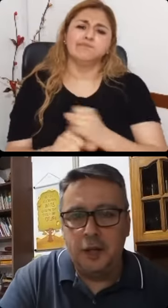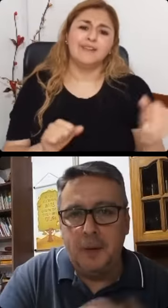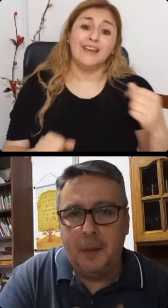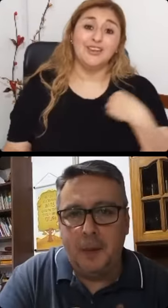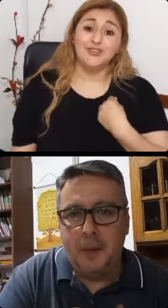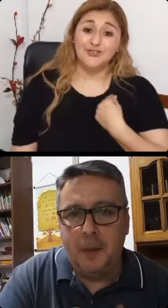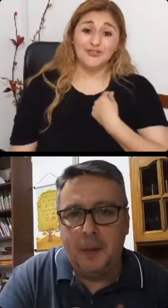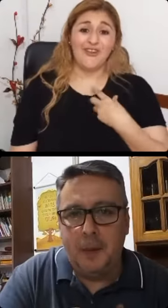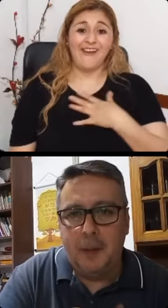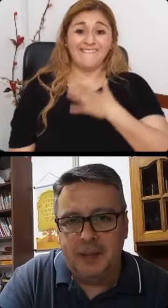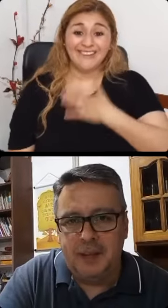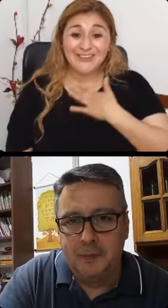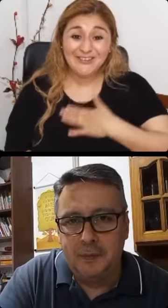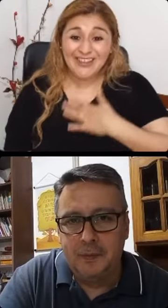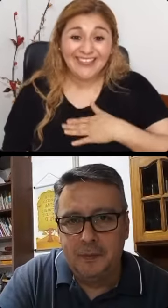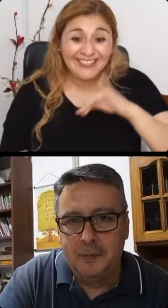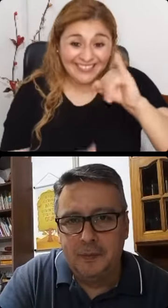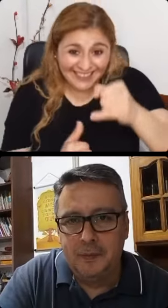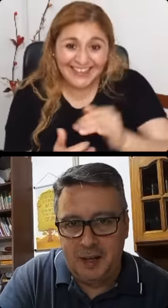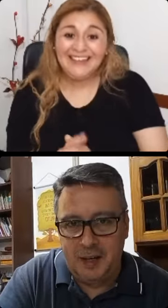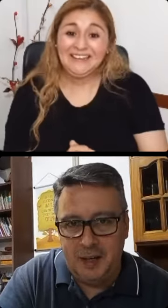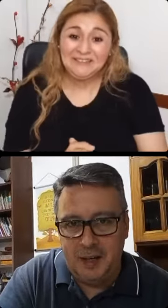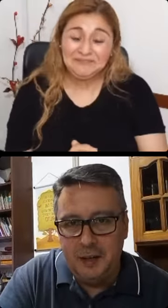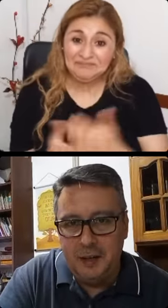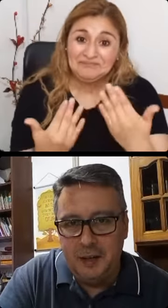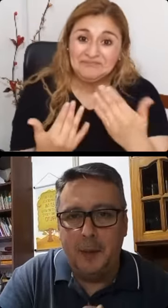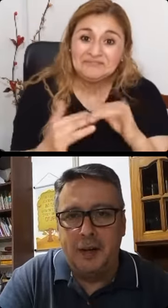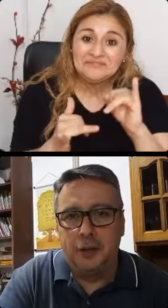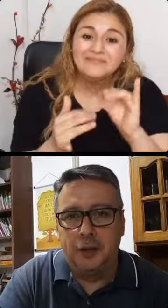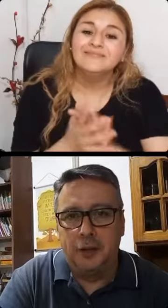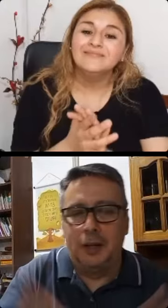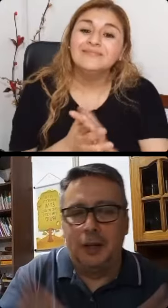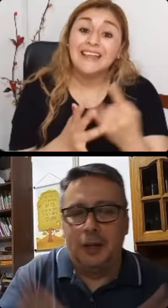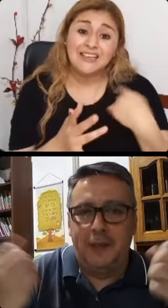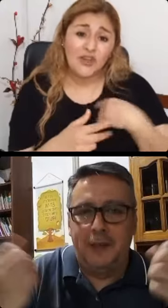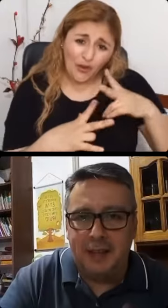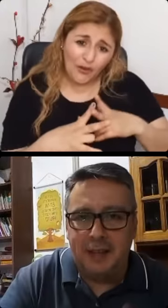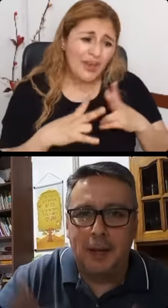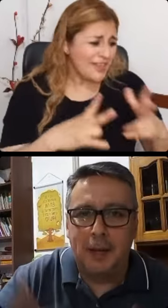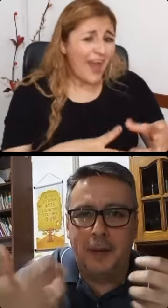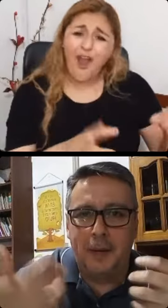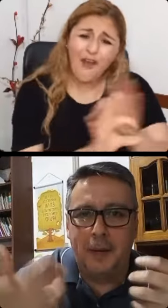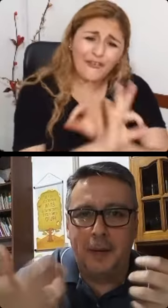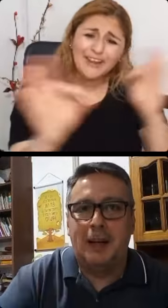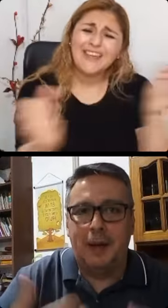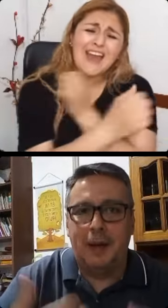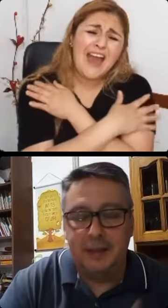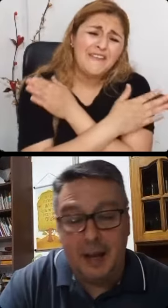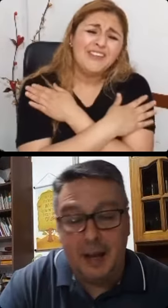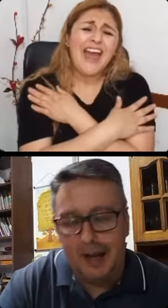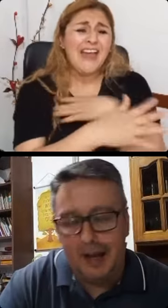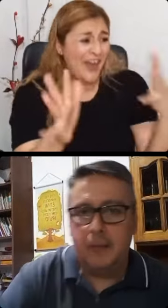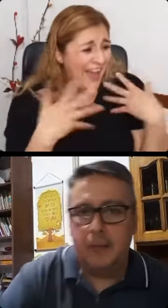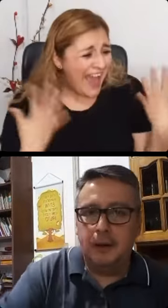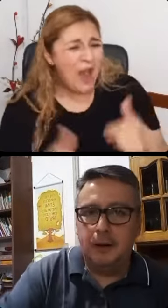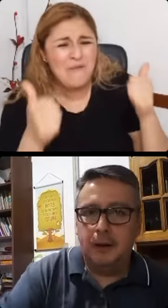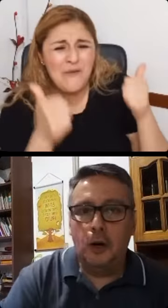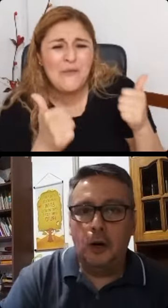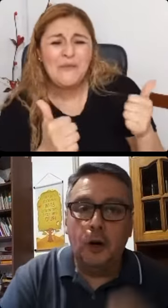y yo me iba a poner contento ¿sí? yo me iba a poner contento le iba a felicitar le iba a abrazar le iba a alentar